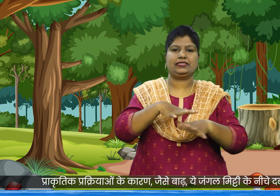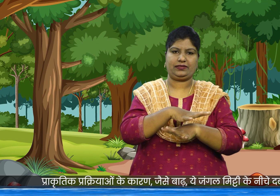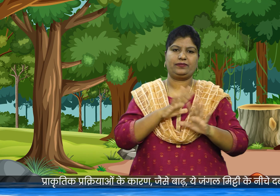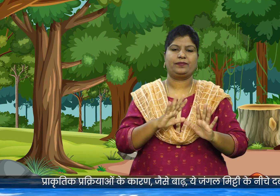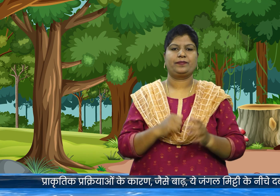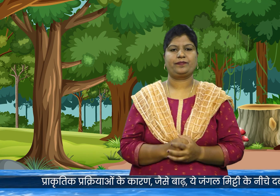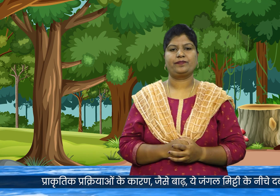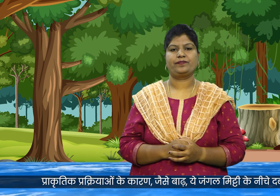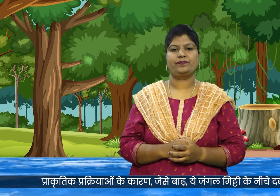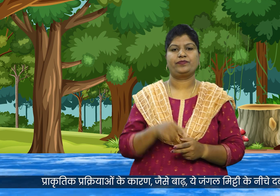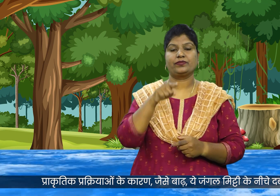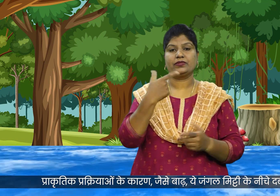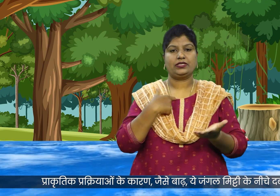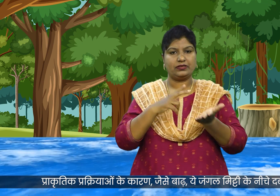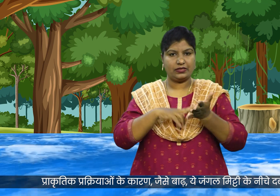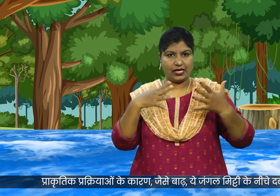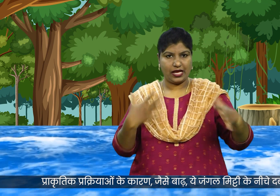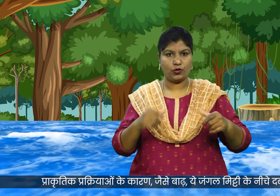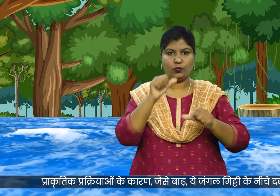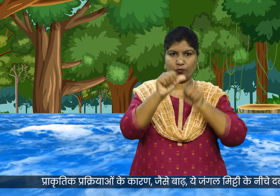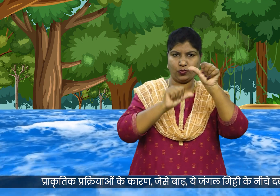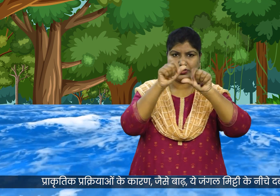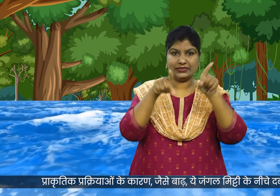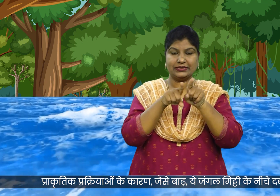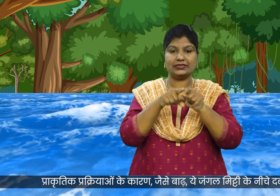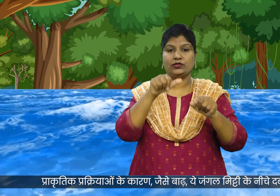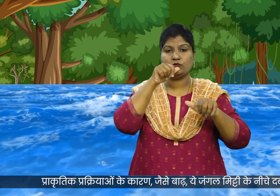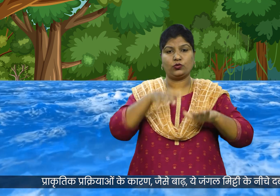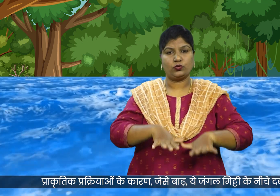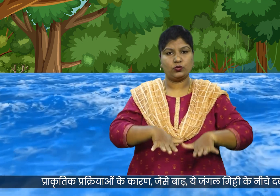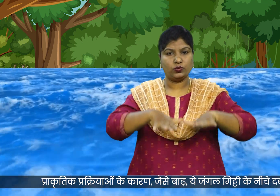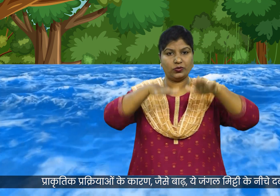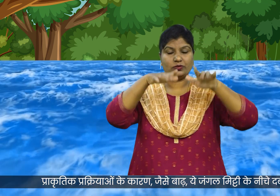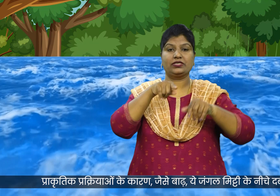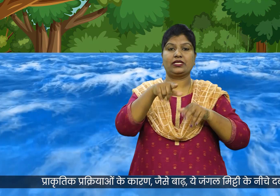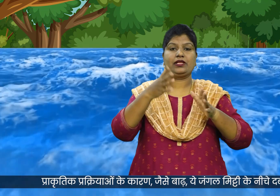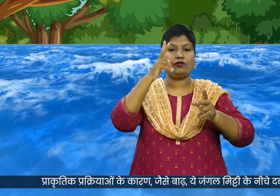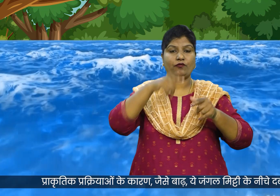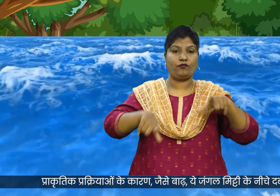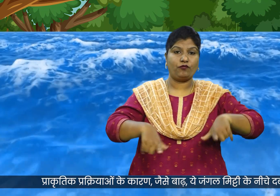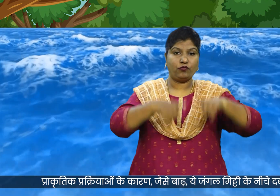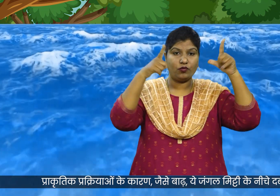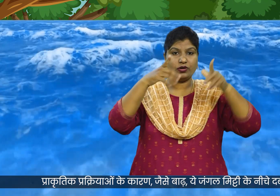प्राकृतिक प्रक्रियाओं के कारण, जैसे बाढ़, ये जंगल मिट्टी के नीचे दब गए।